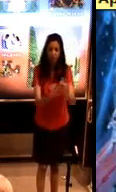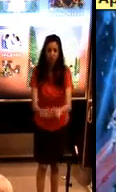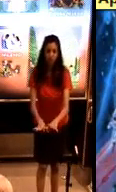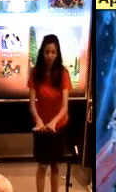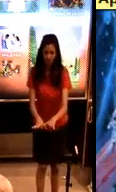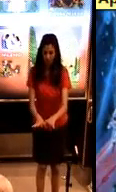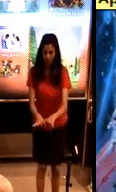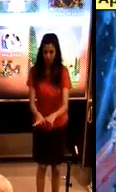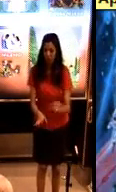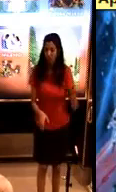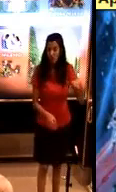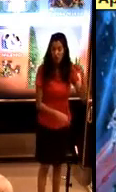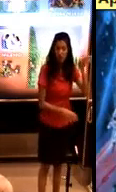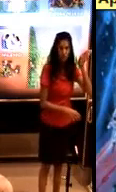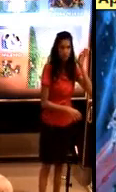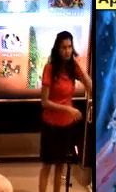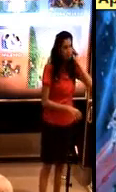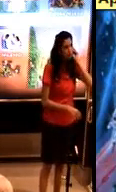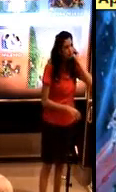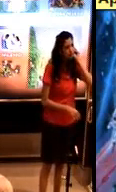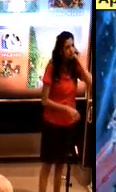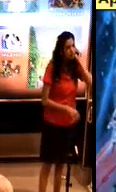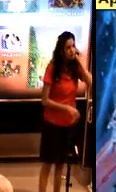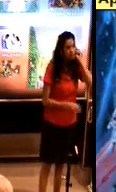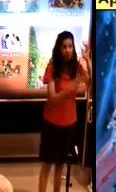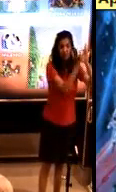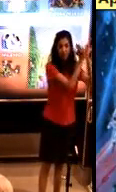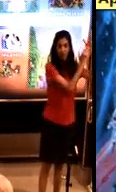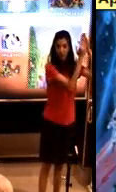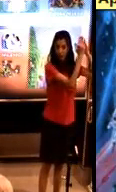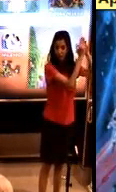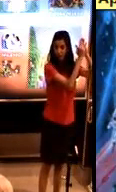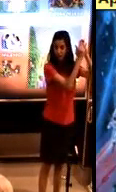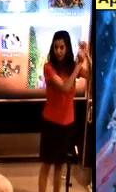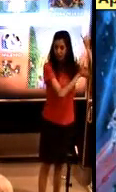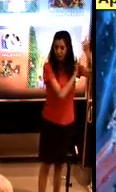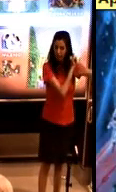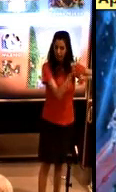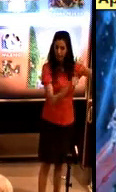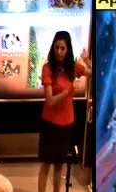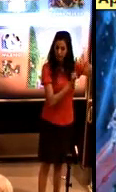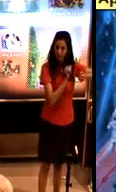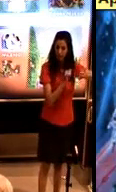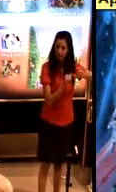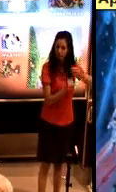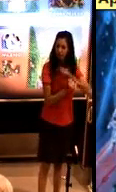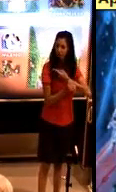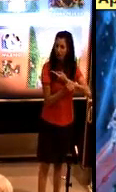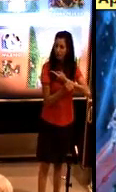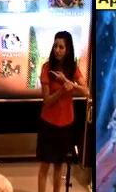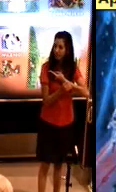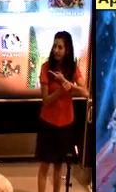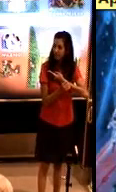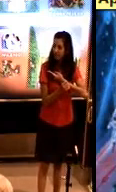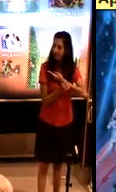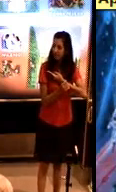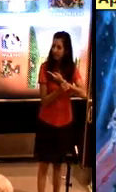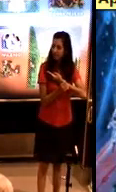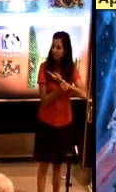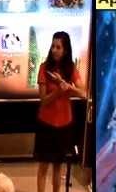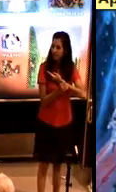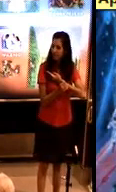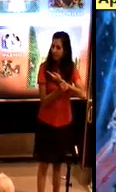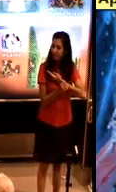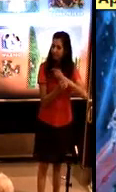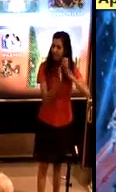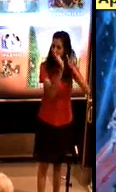Oí otra voz que desde el templo, ¿notaron ustedes esto? ¿De dónde entonces esa voz? Desde